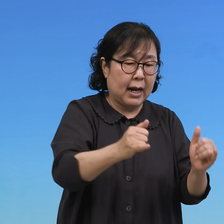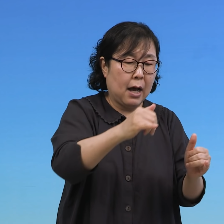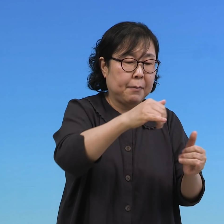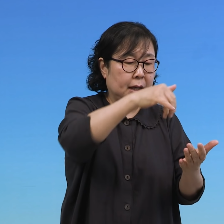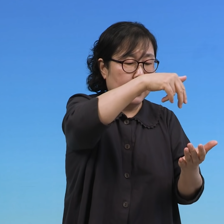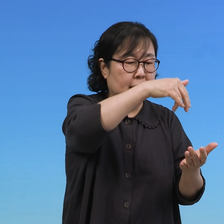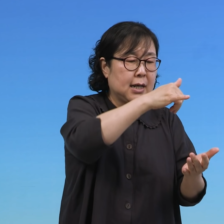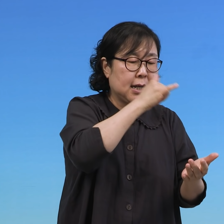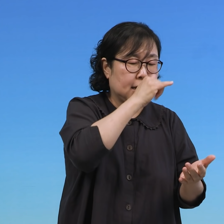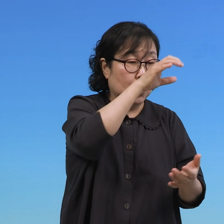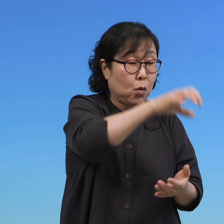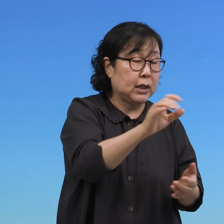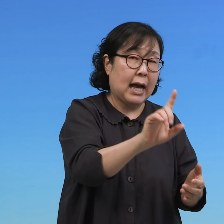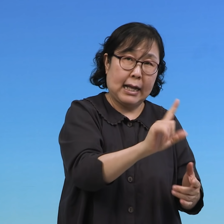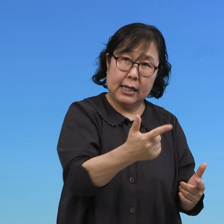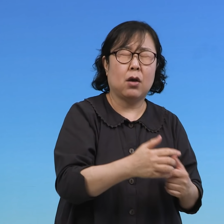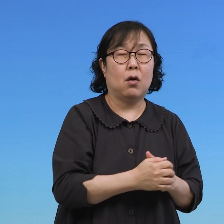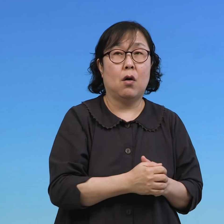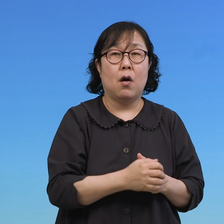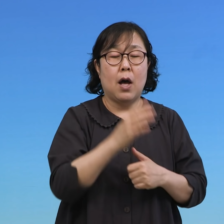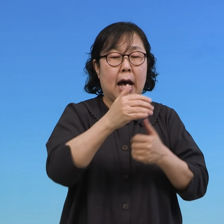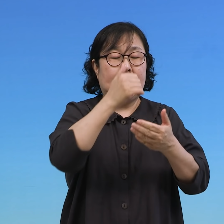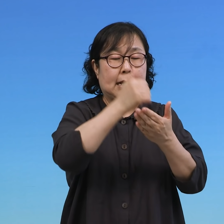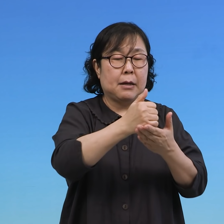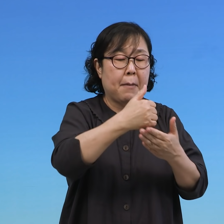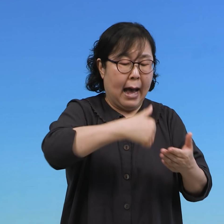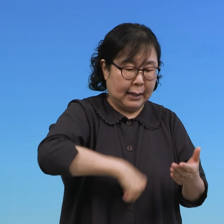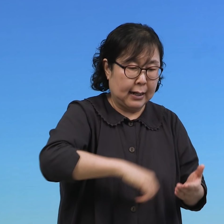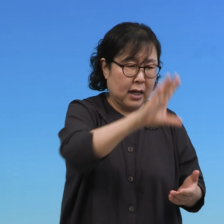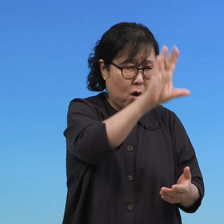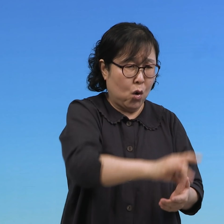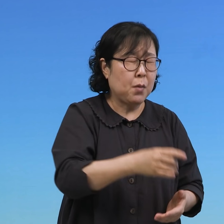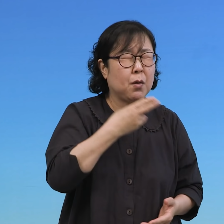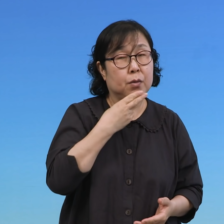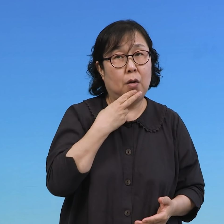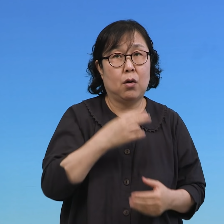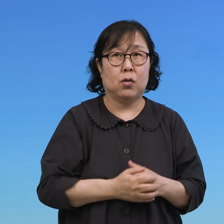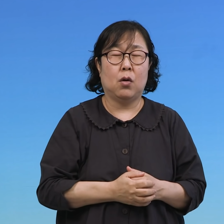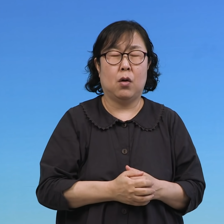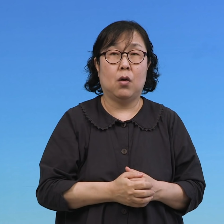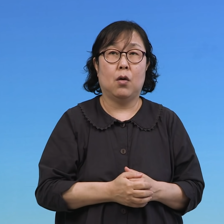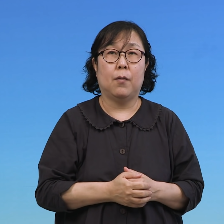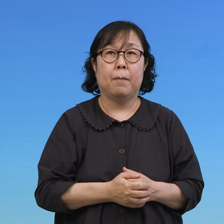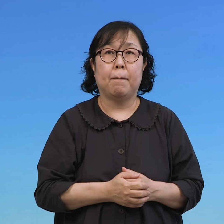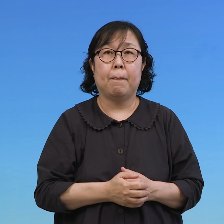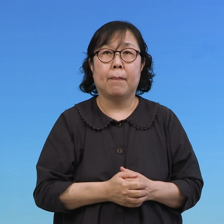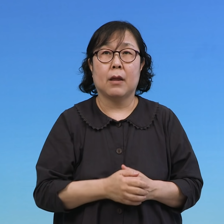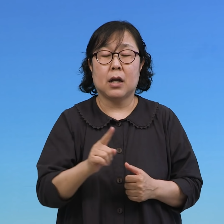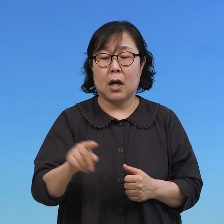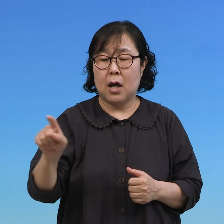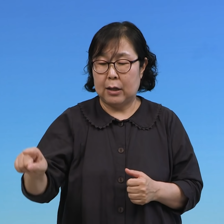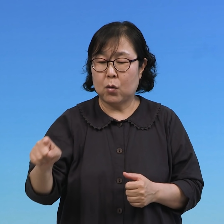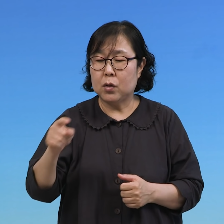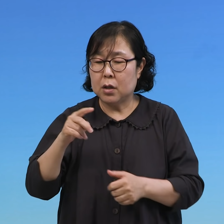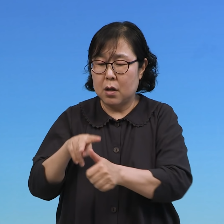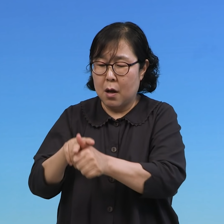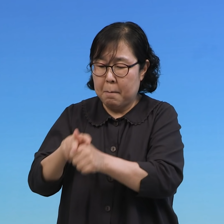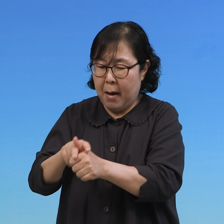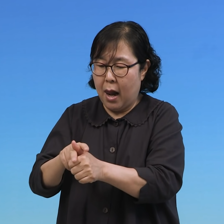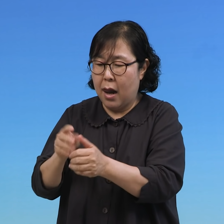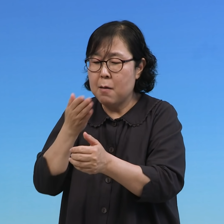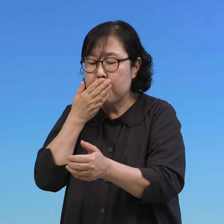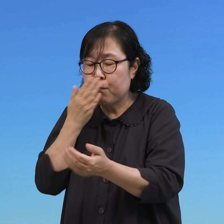아닙니다. 하물며 하나님의 아들에게는 전혀 어울리지 않는 장소입니다. 하물며 하나님의 아들에게는